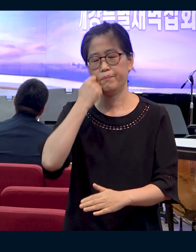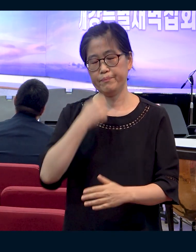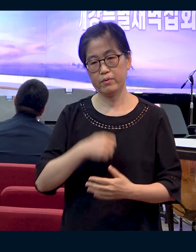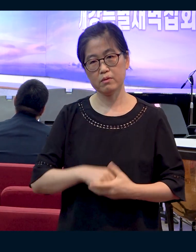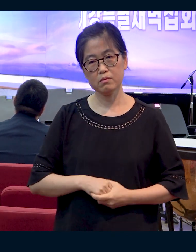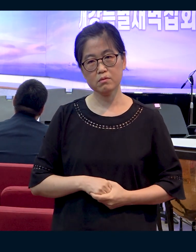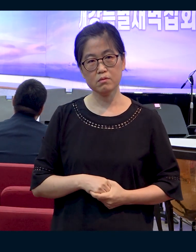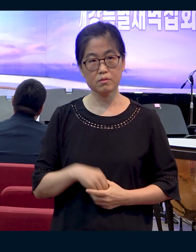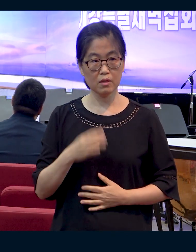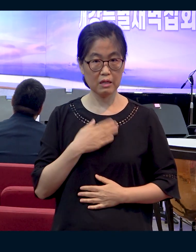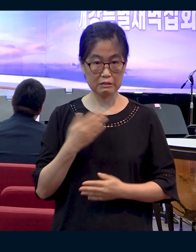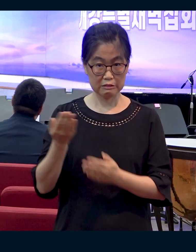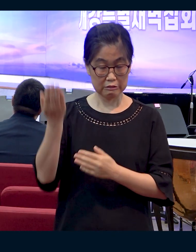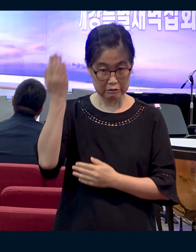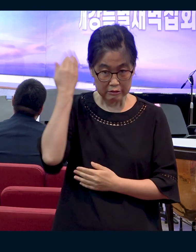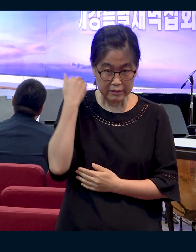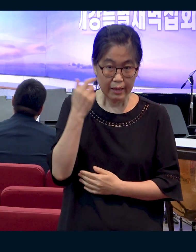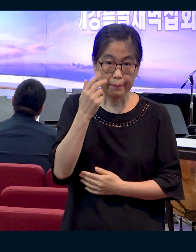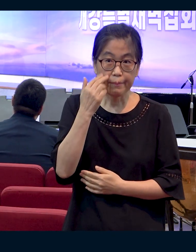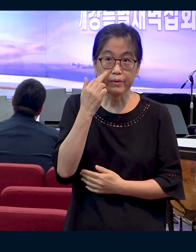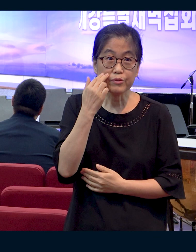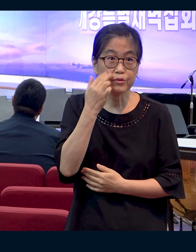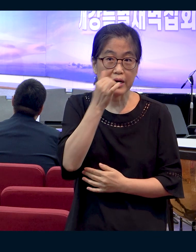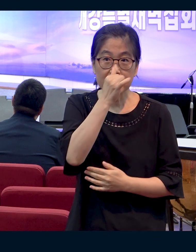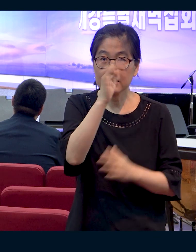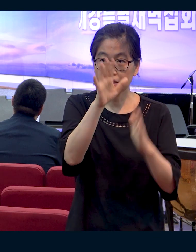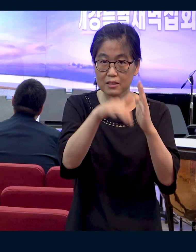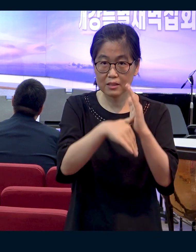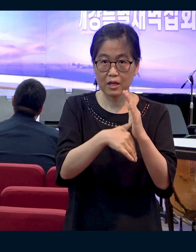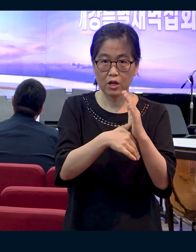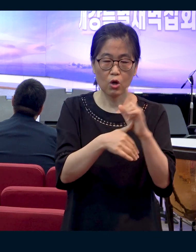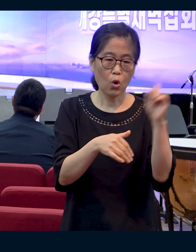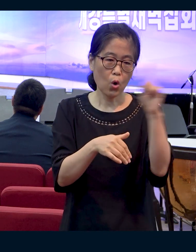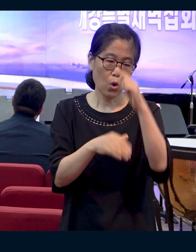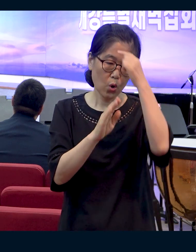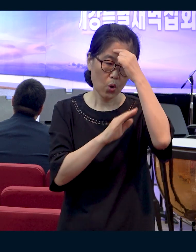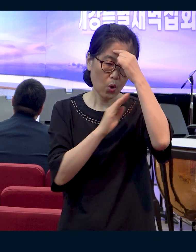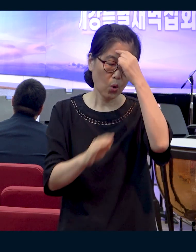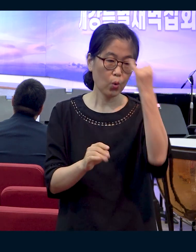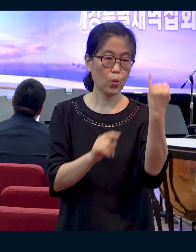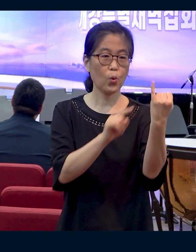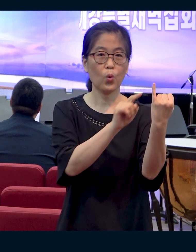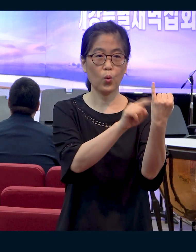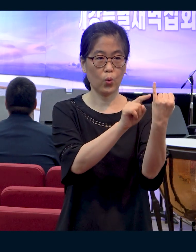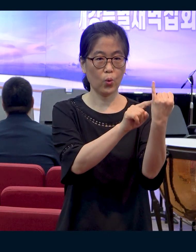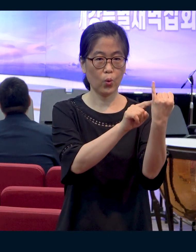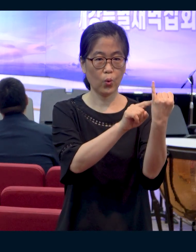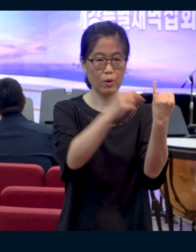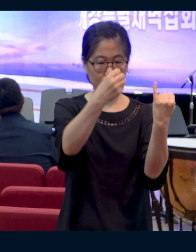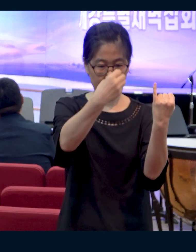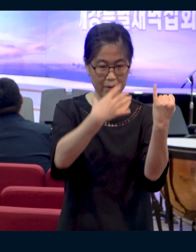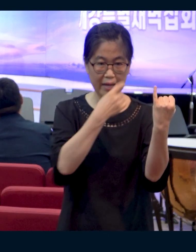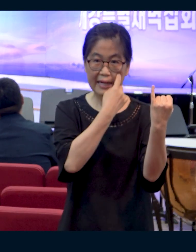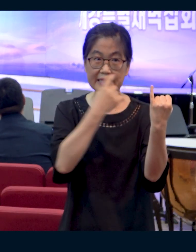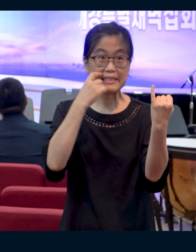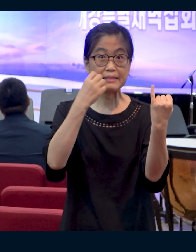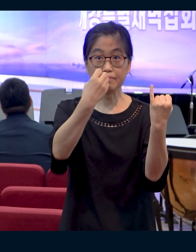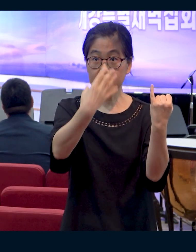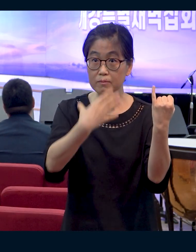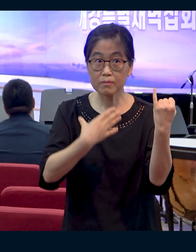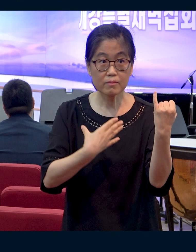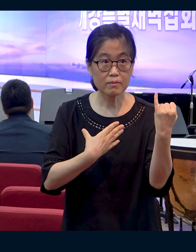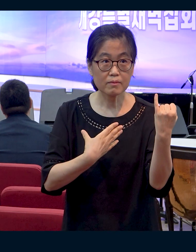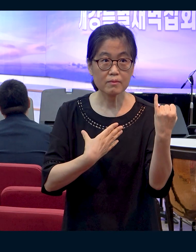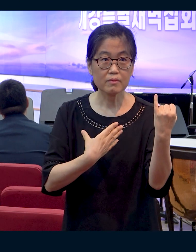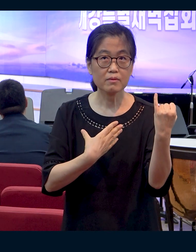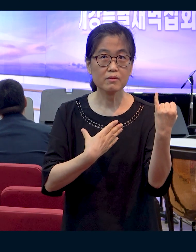제가 미국에서 목회할 때 어떤 성도님, 여자 성도님한테 들었던 간증입니다.